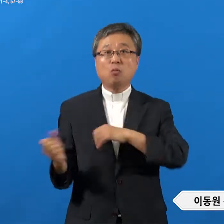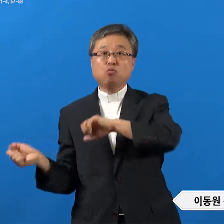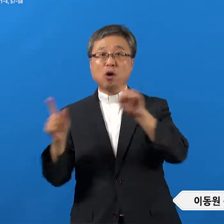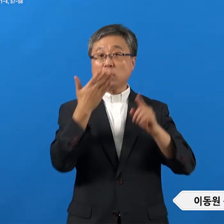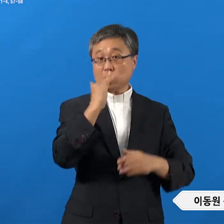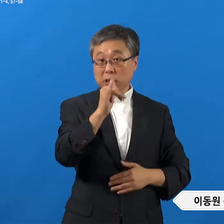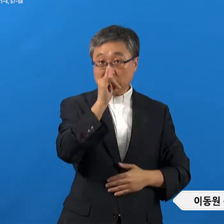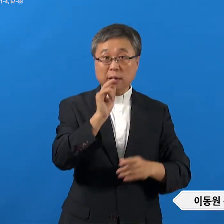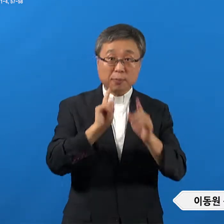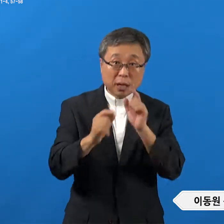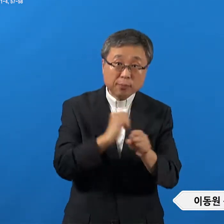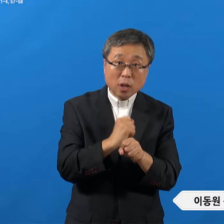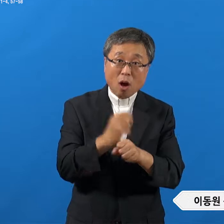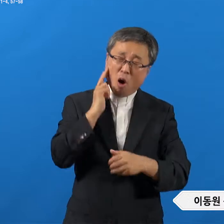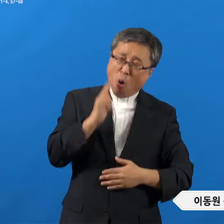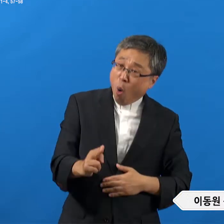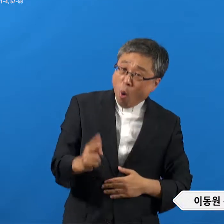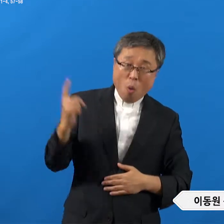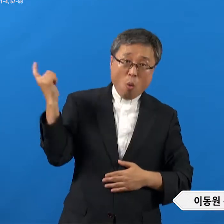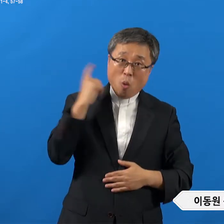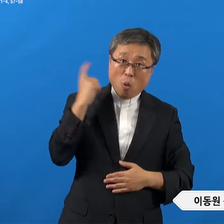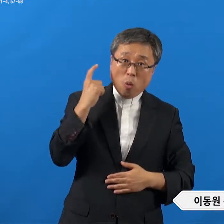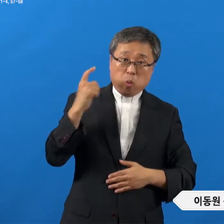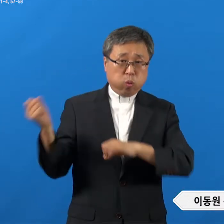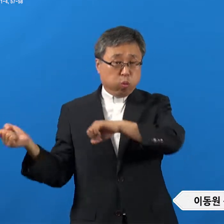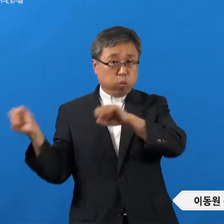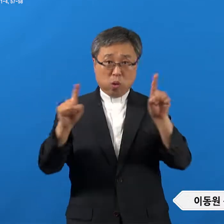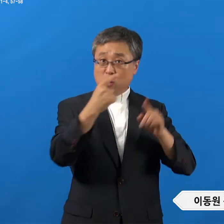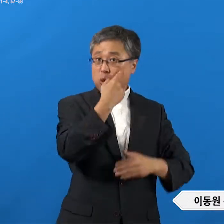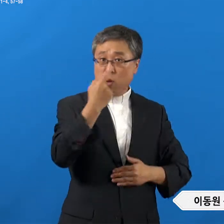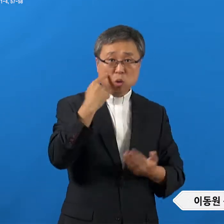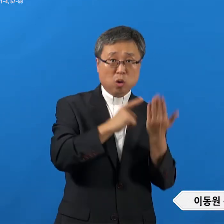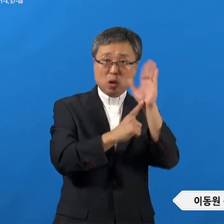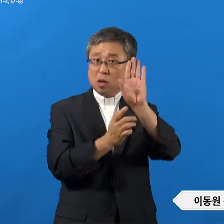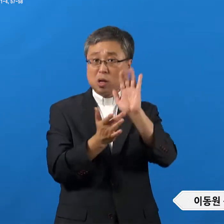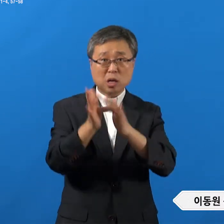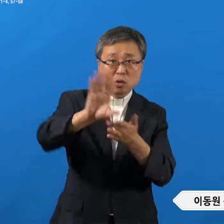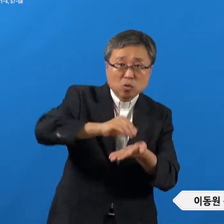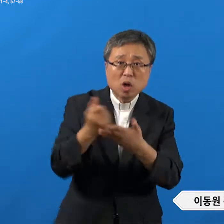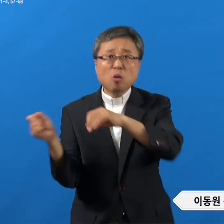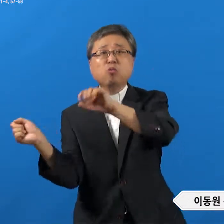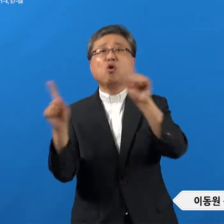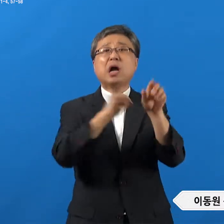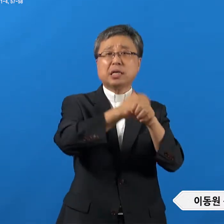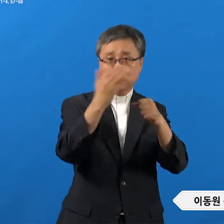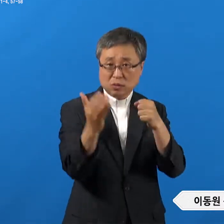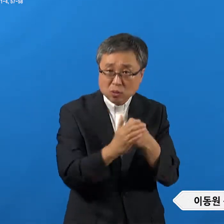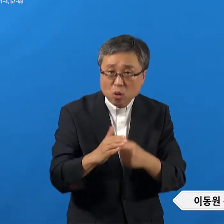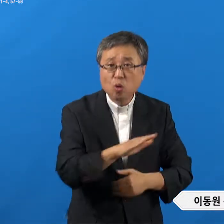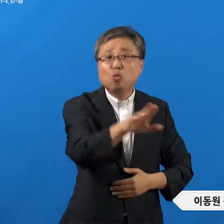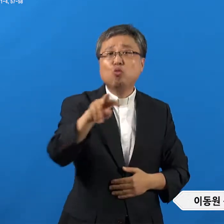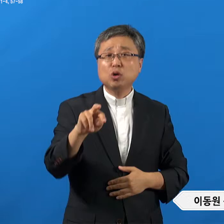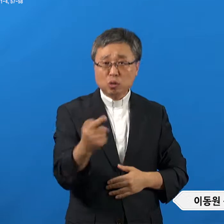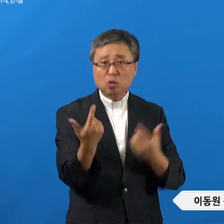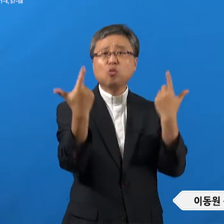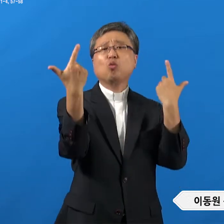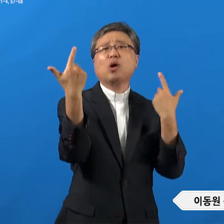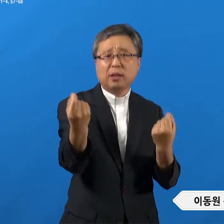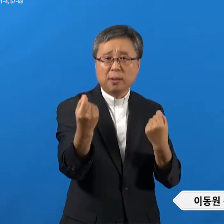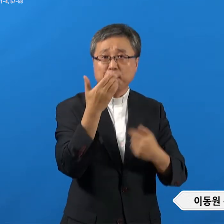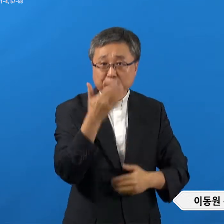것입니다. 이 엄청난 소식, 그 부활의 증거는 예수께서 부활하셨기 때문에 우리도 산다는